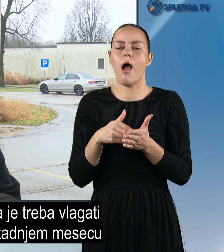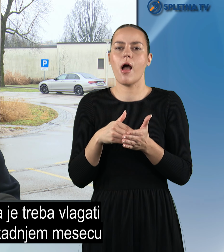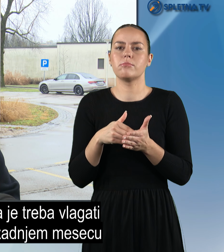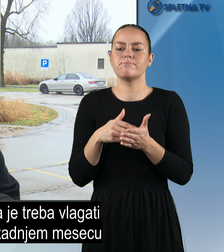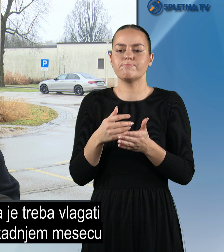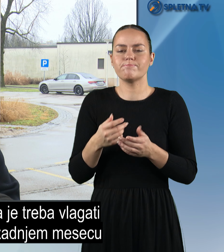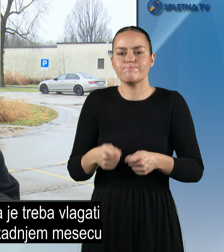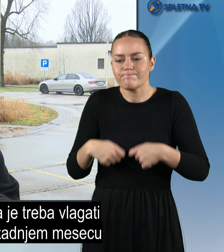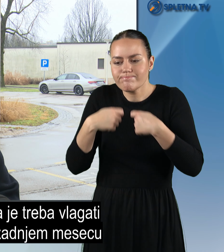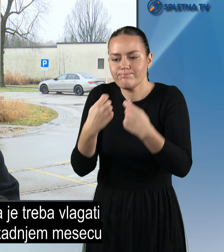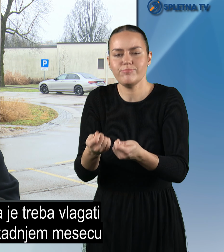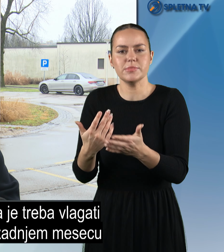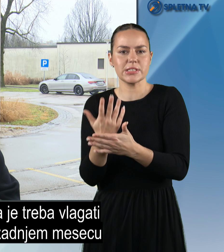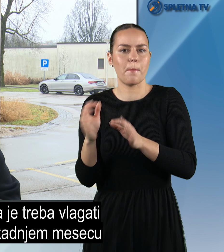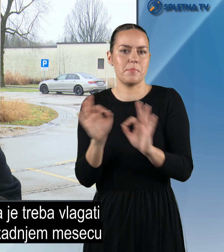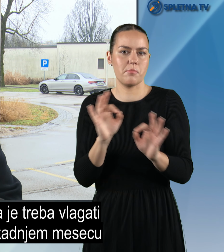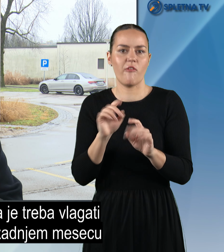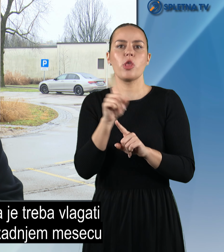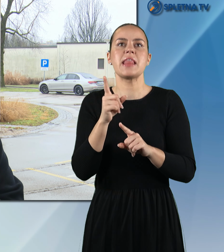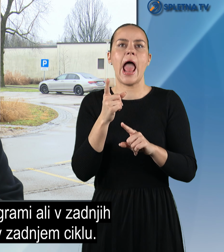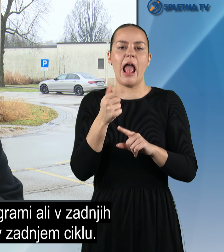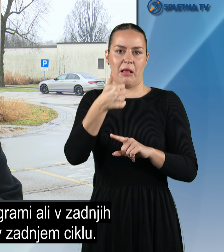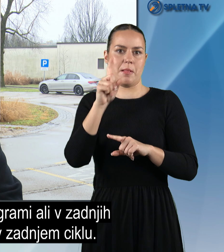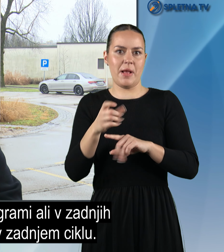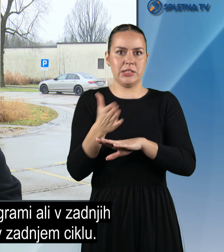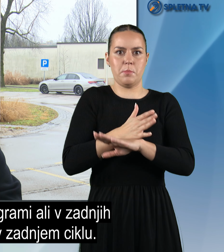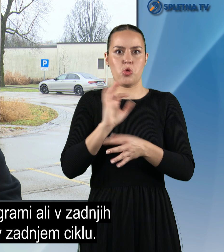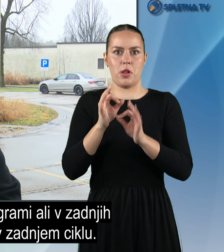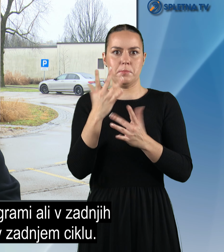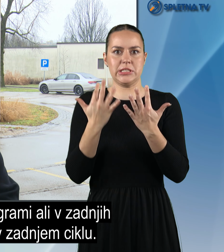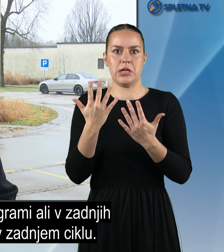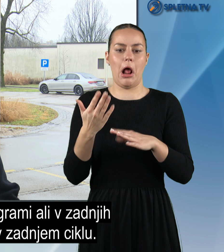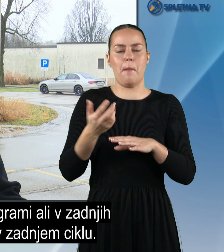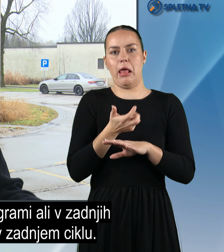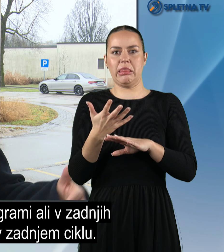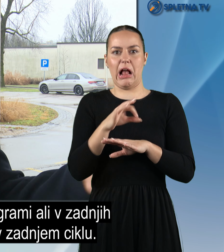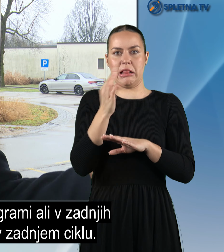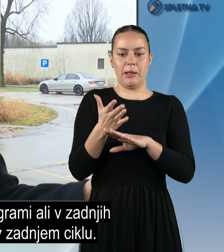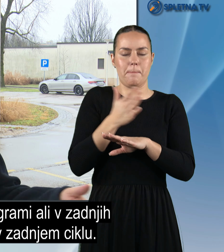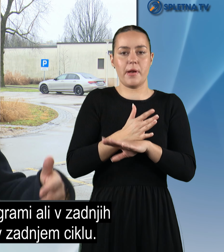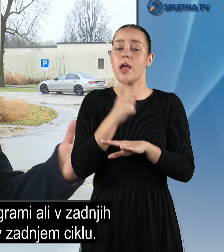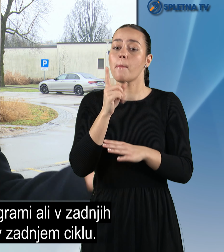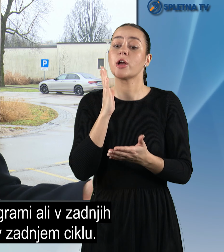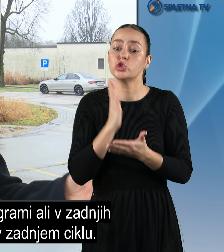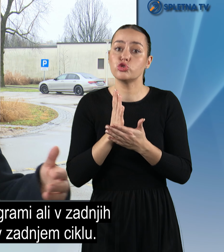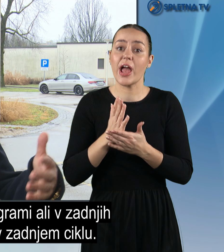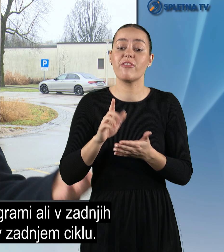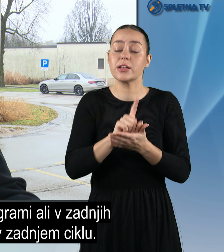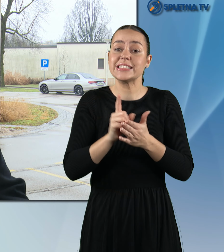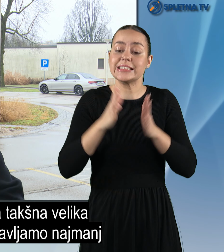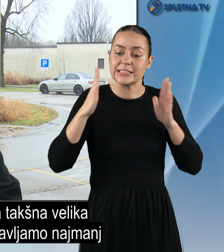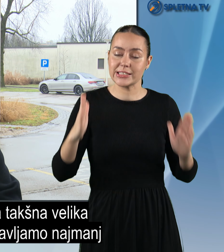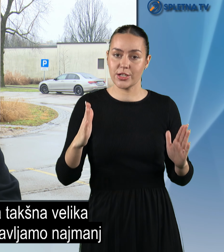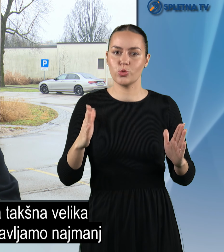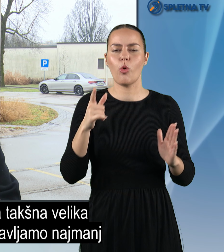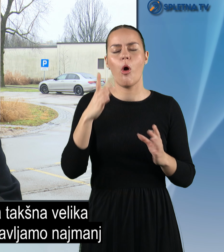bistvu investirati v pripravo ne v zadnjem mesecu pred olimpijskimi igrami ali po zadnjih dnevih, ampak seveda že v zadnjem celem ciklusu.